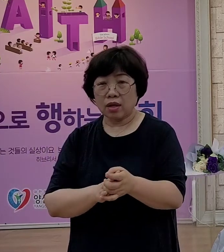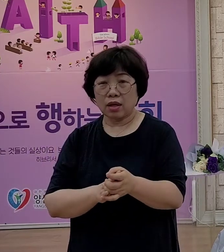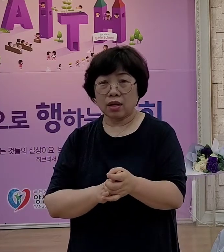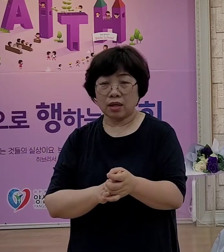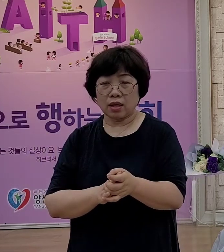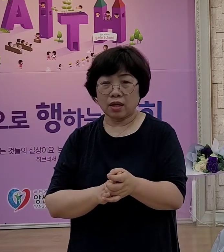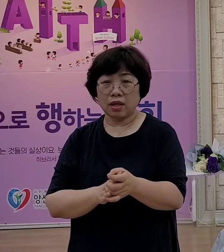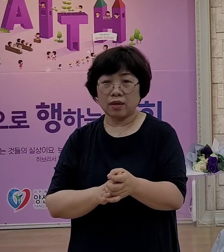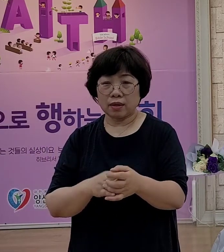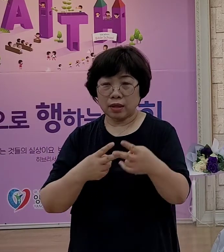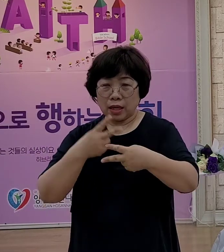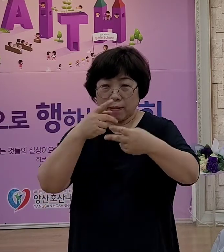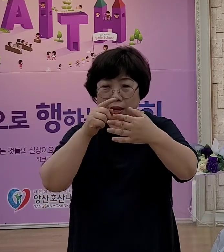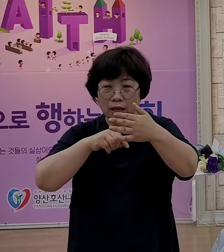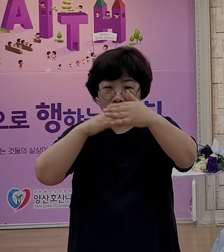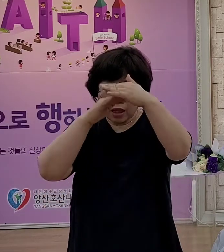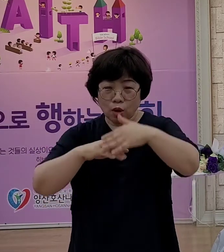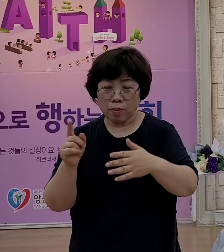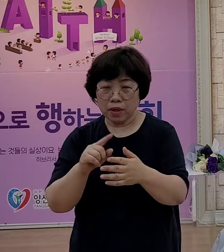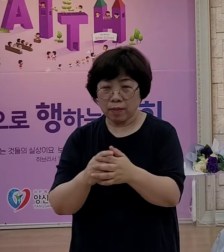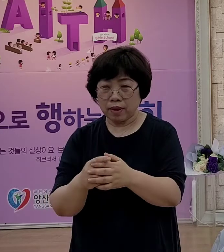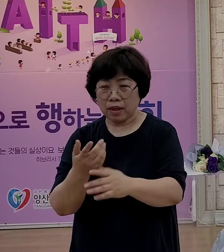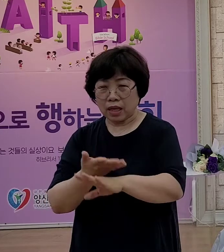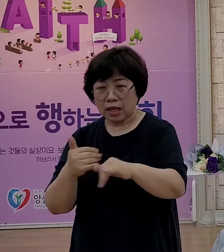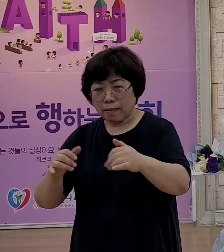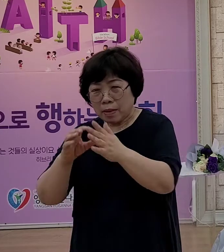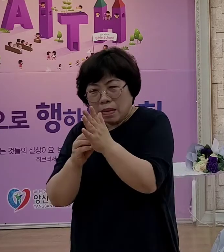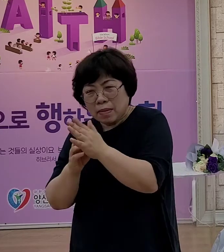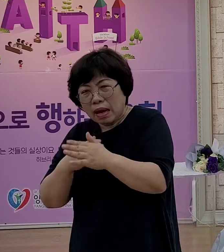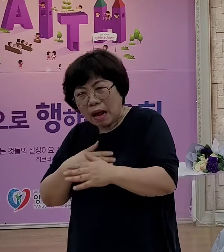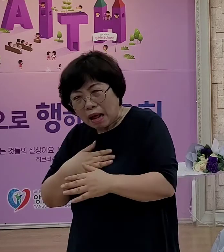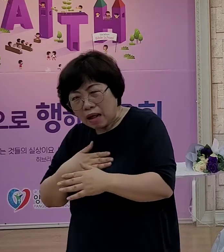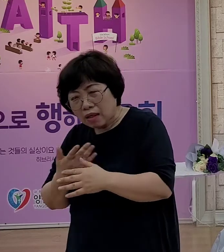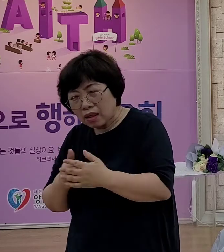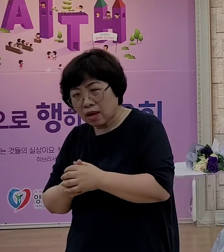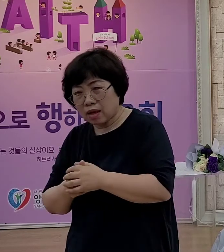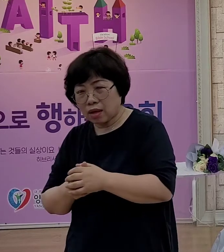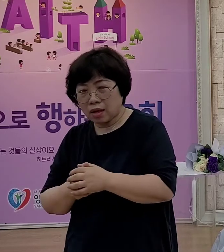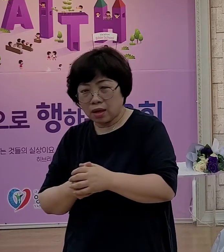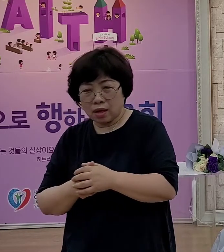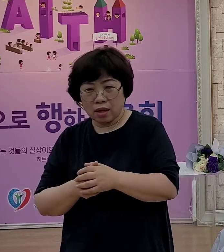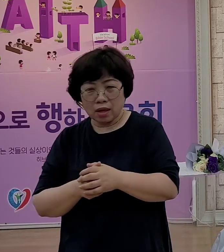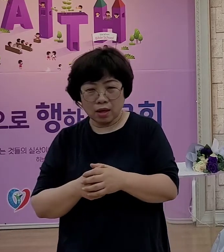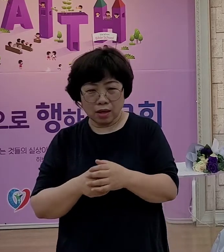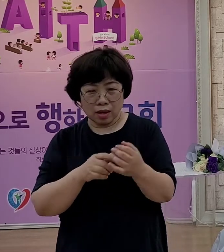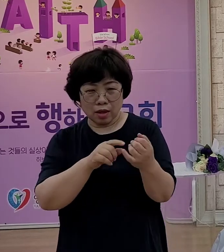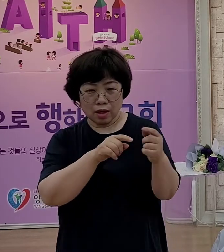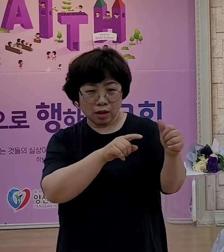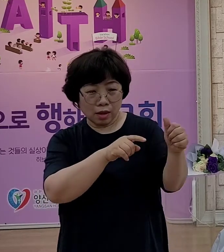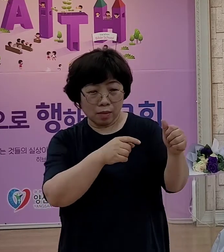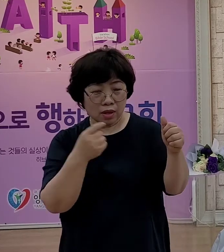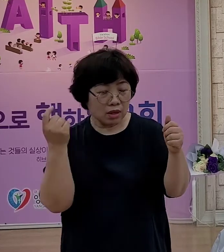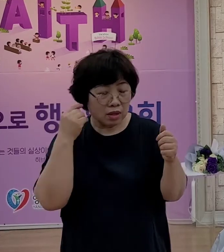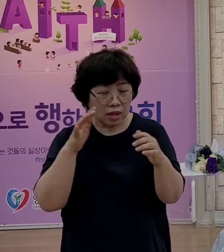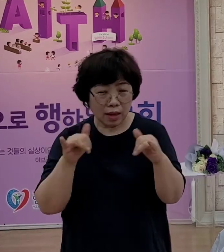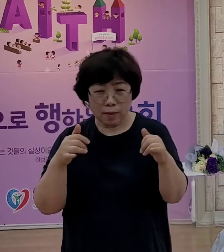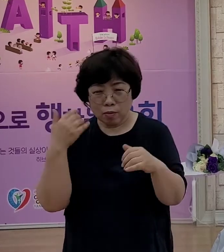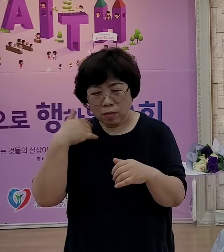비밀을 하나 알게 됐어요. 그랬더니 상대방이 뭐라는지 아세요? 네가 아니까 우리 회사 사람 다